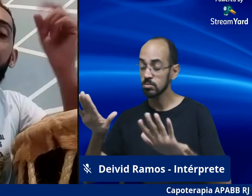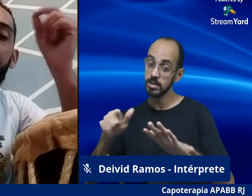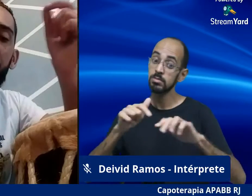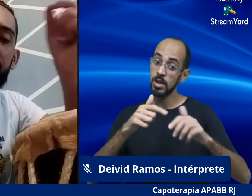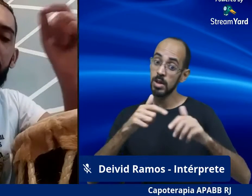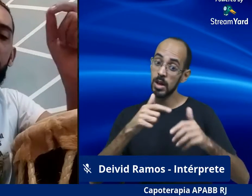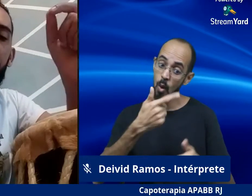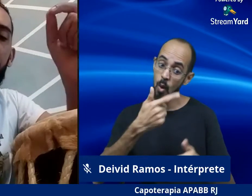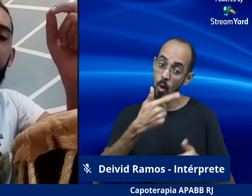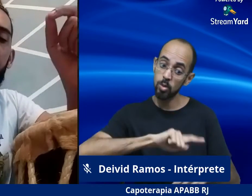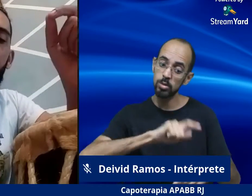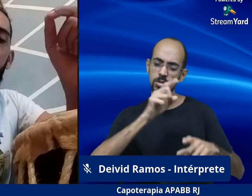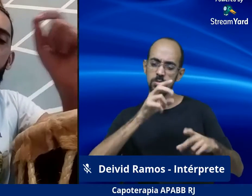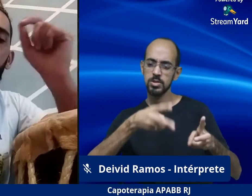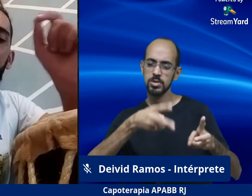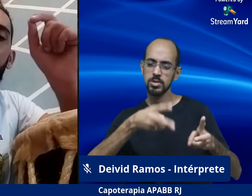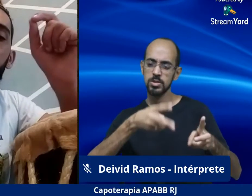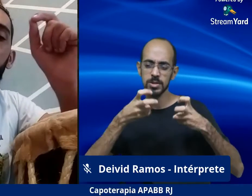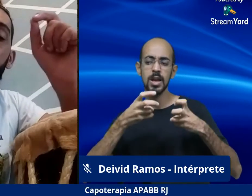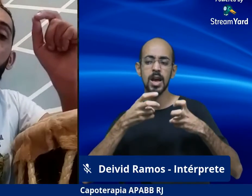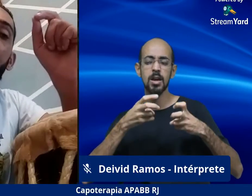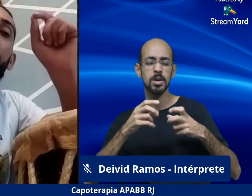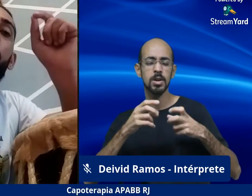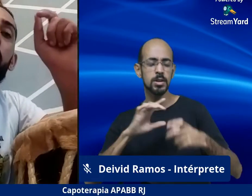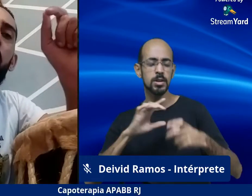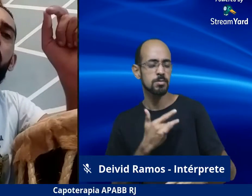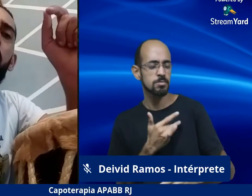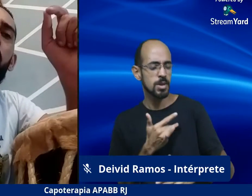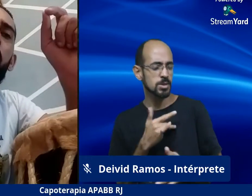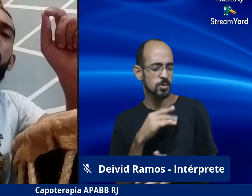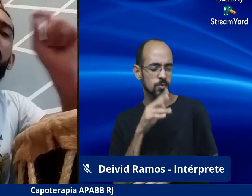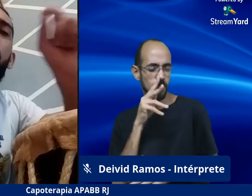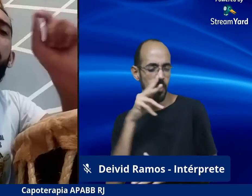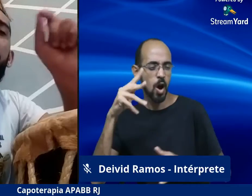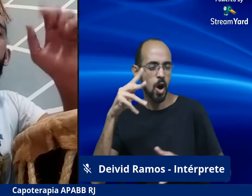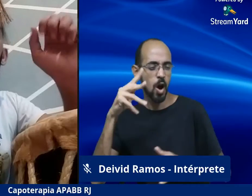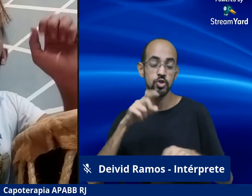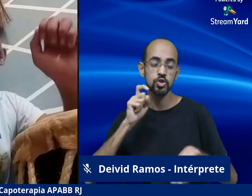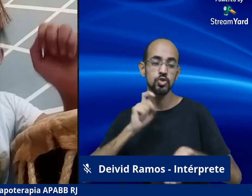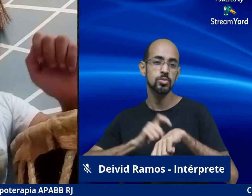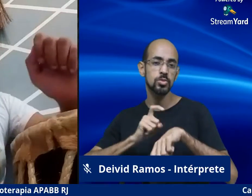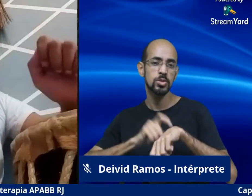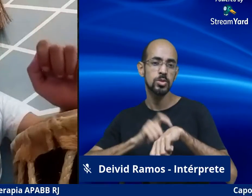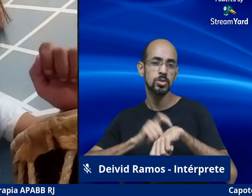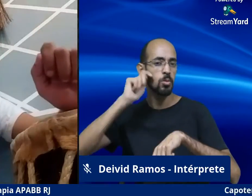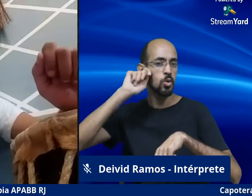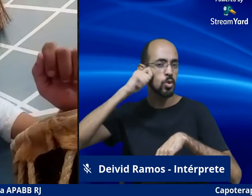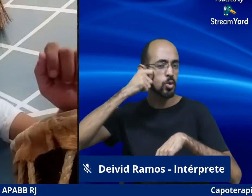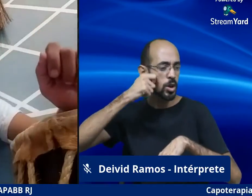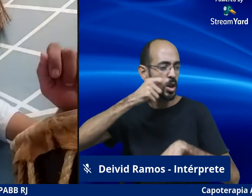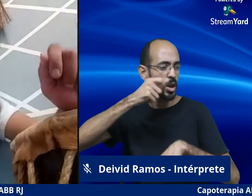ainda persistem de um tempo em que o negro não era gente.